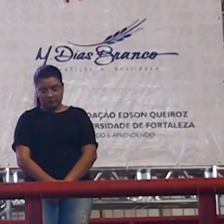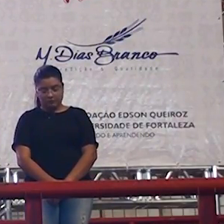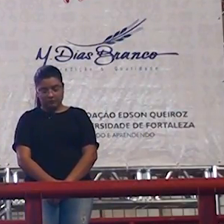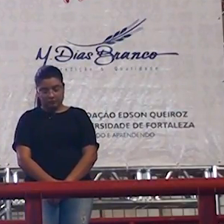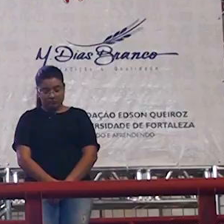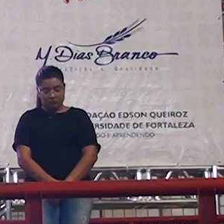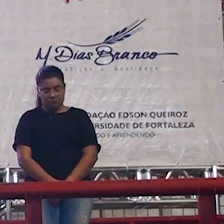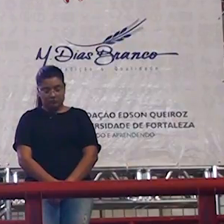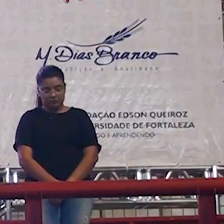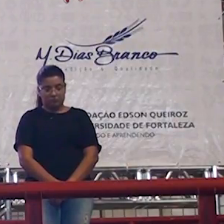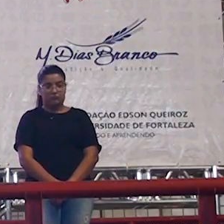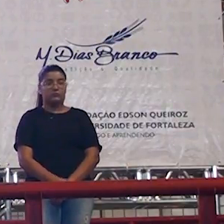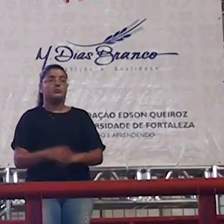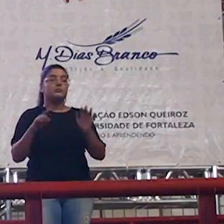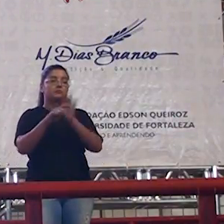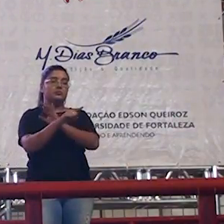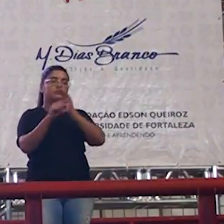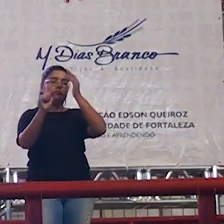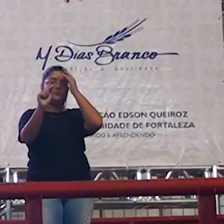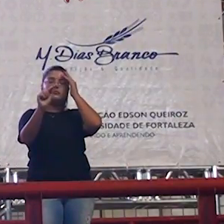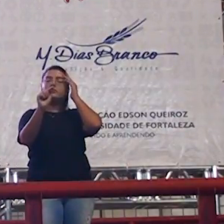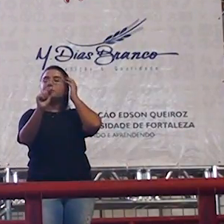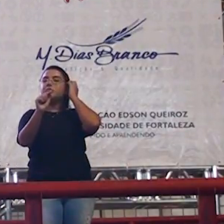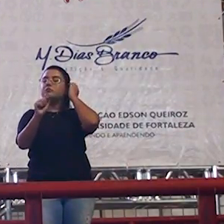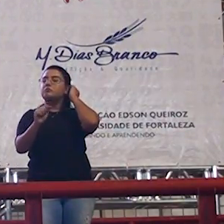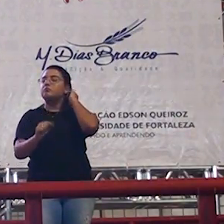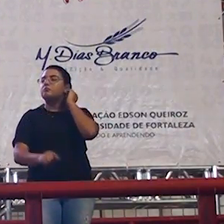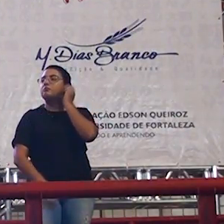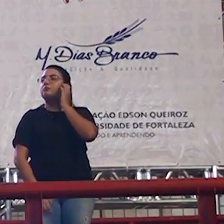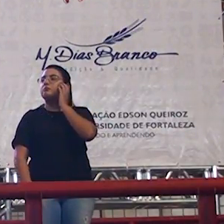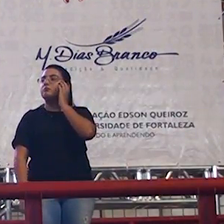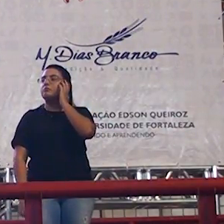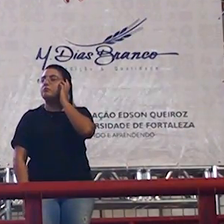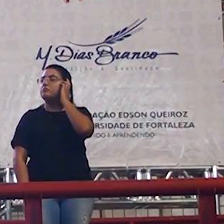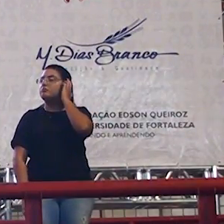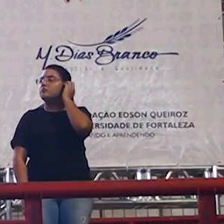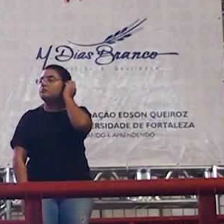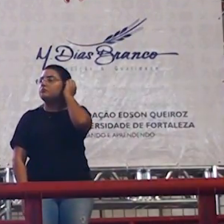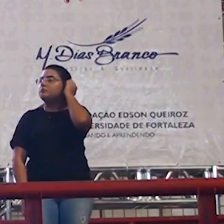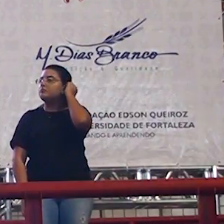A 7. Questão 7, desculpe, né? A próxima é a 7.